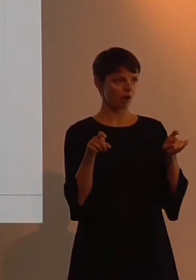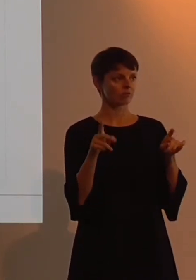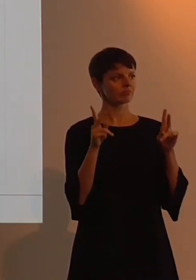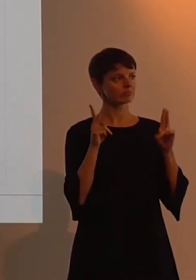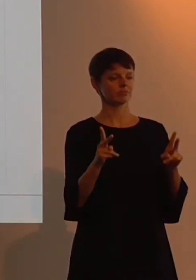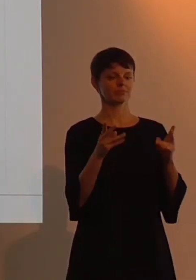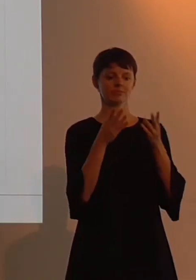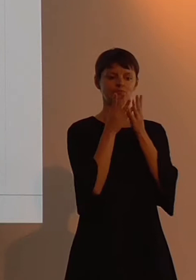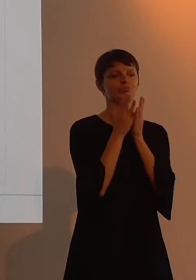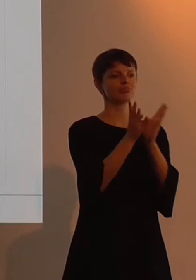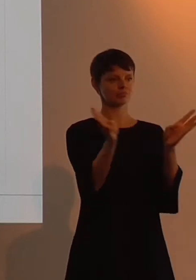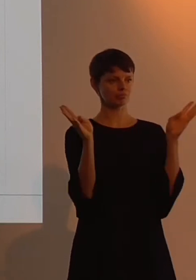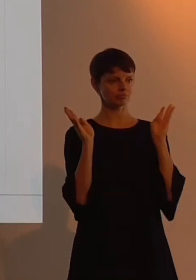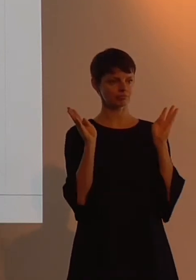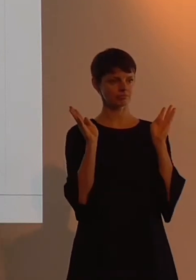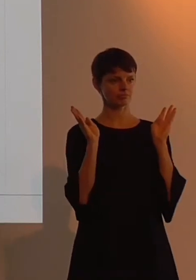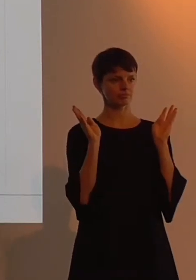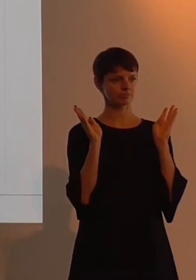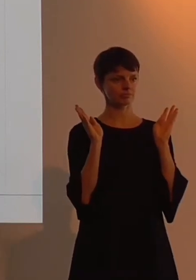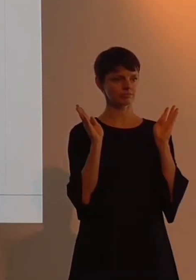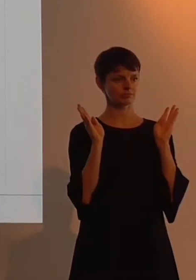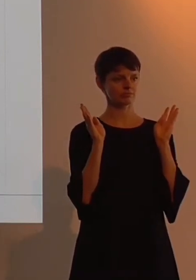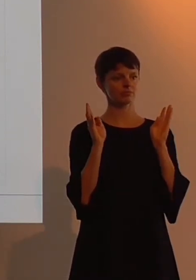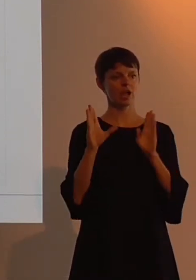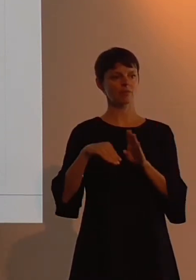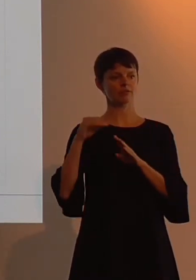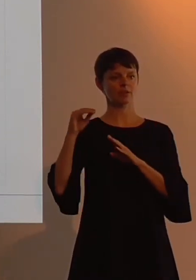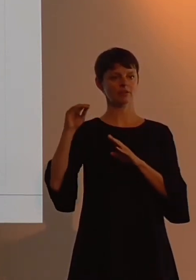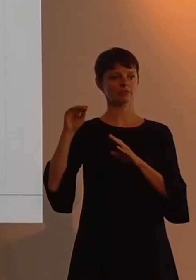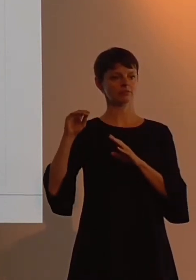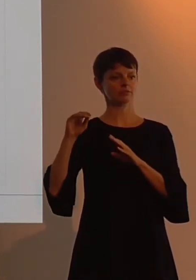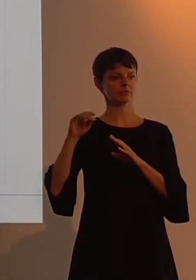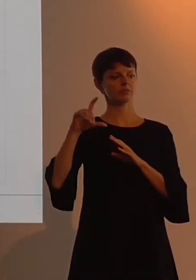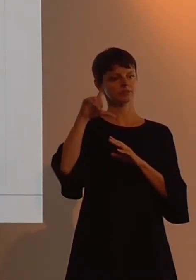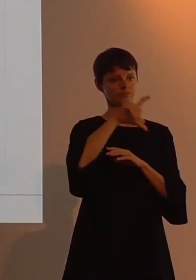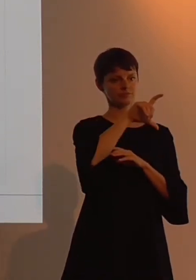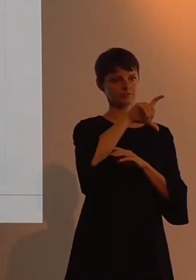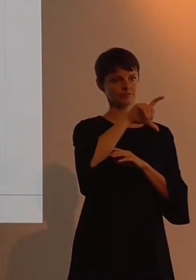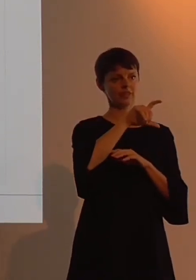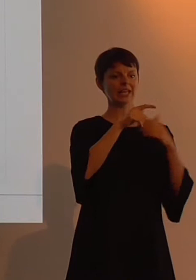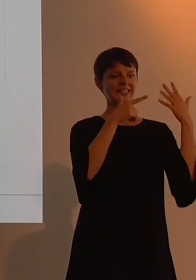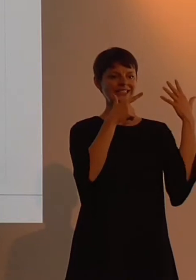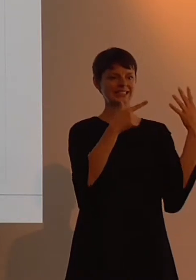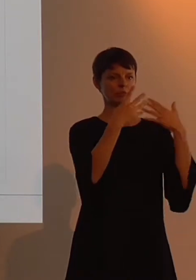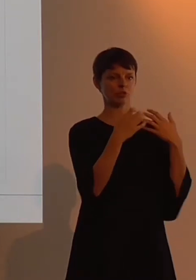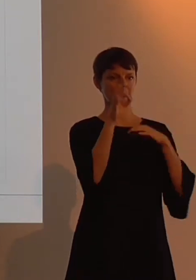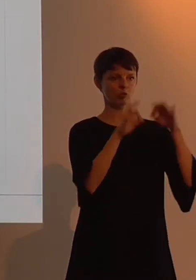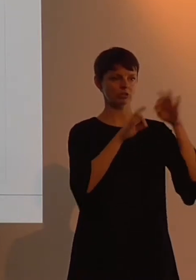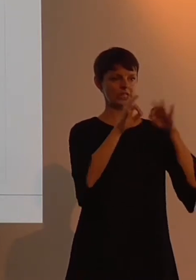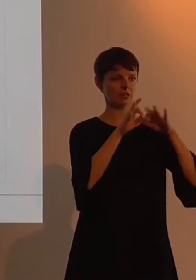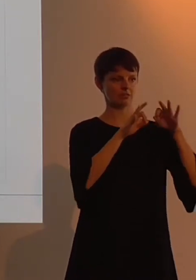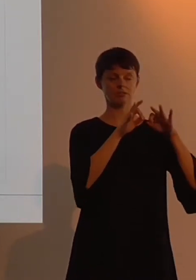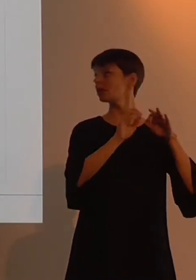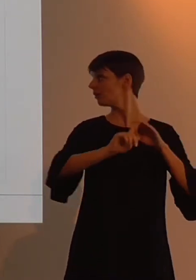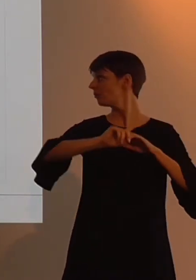Angebote für alle Zuschauer. Eigentlich möchte ich alle hier unterstreichen, weil unser Ziel ist, dass wir möglichst ein Angebot